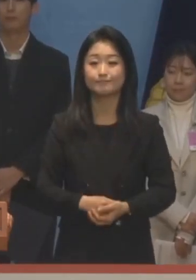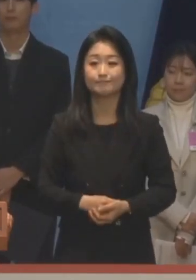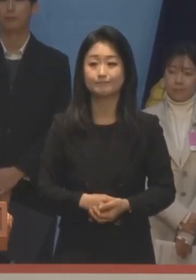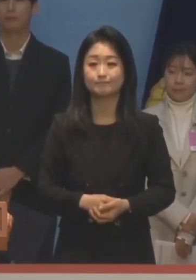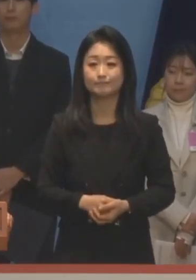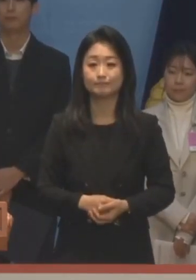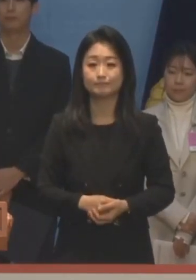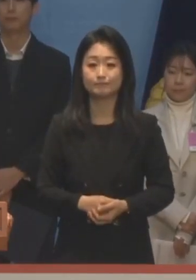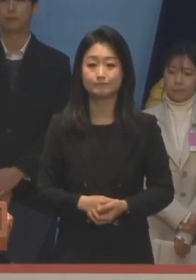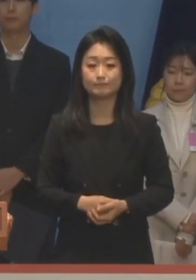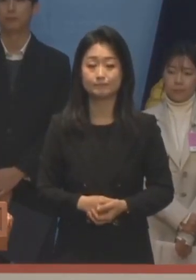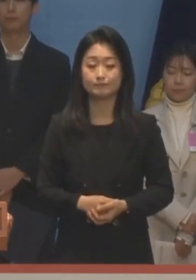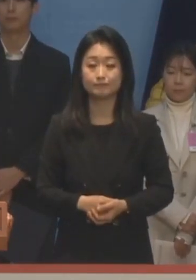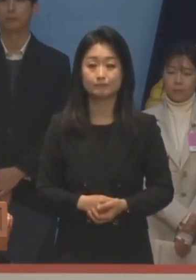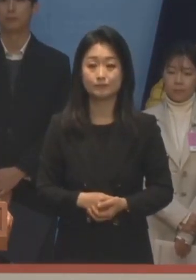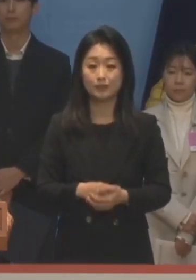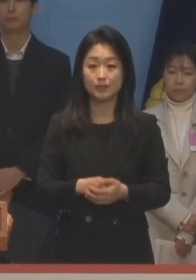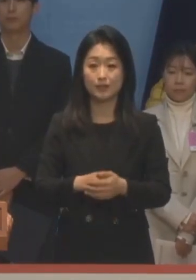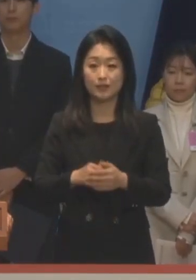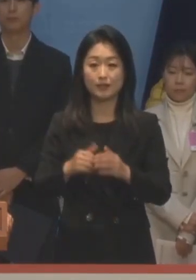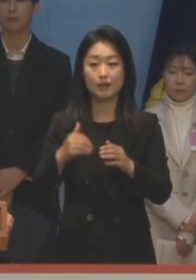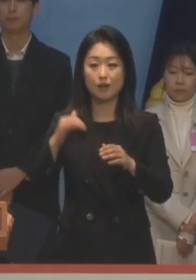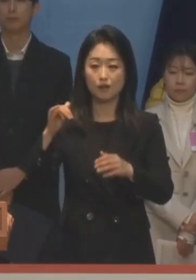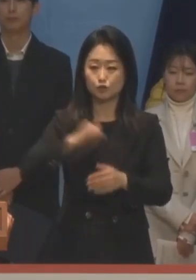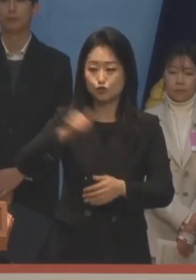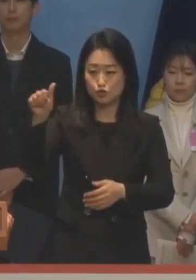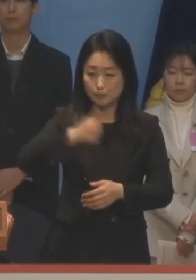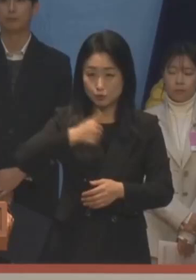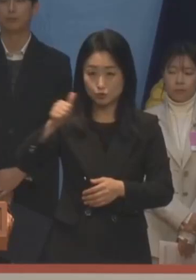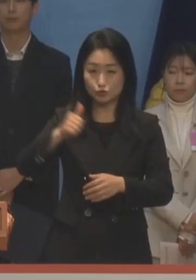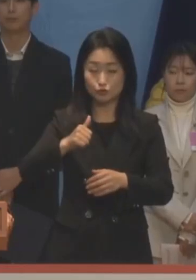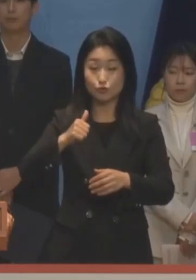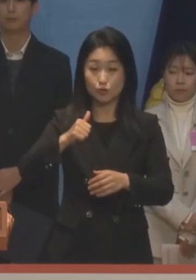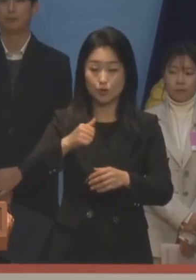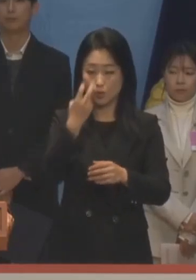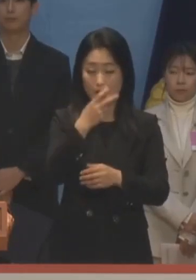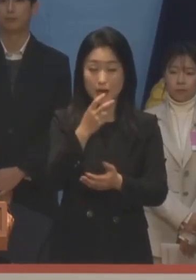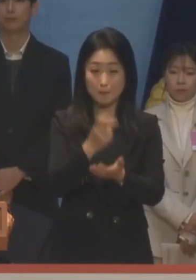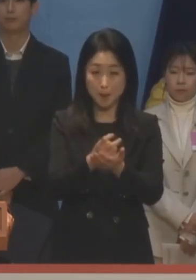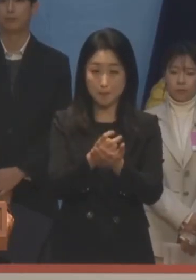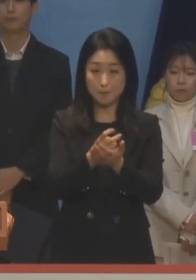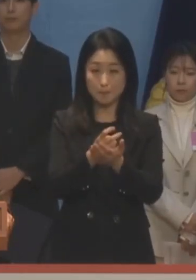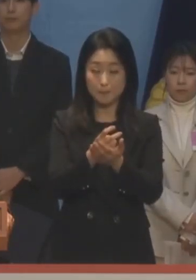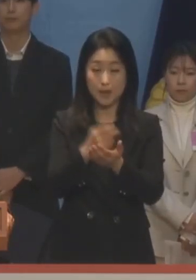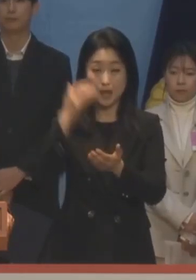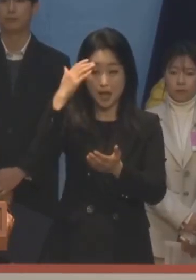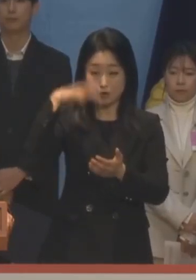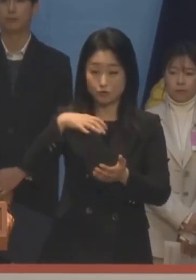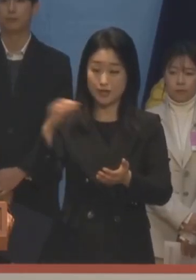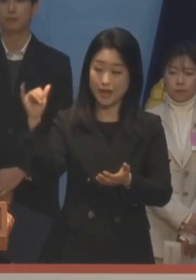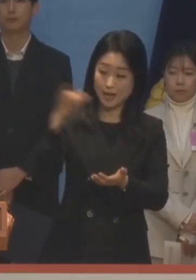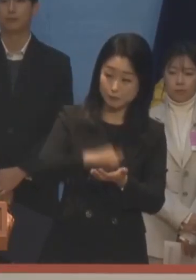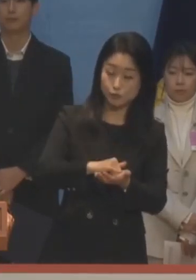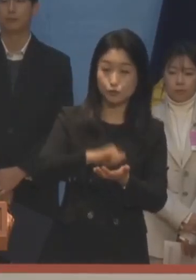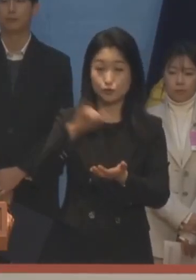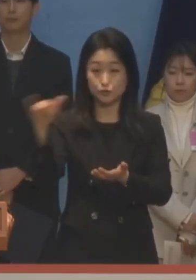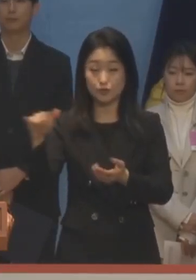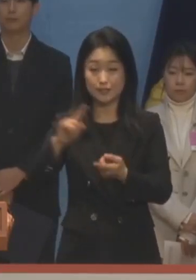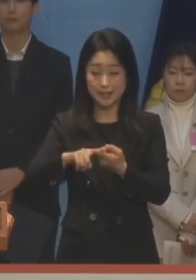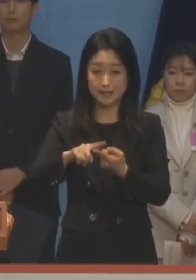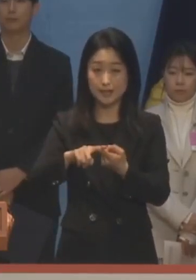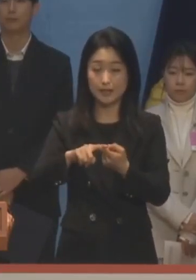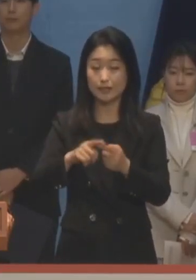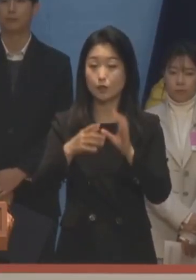있습니다. 출입국 관리법 제11조 입국의 금지